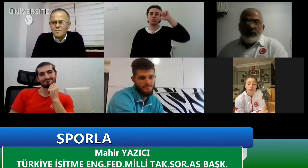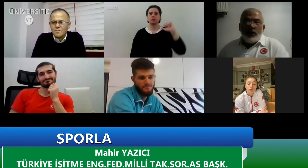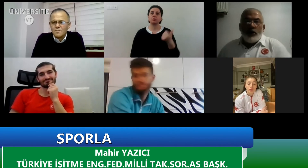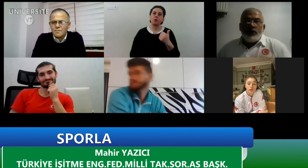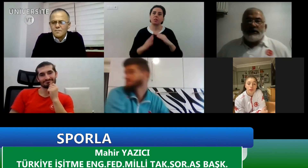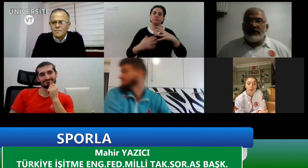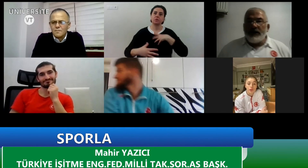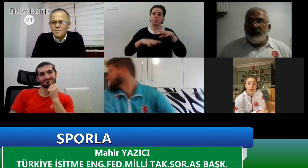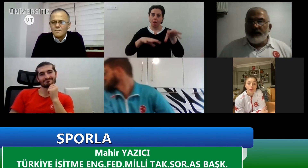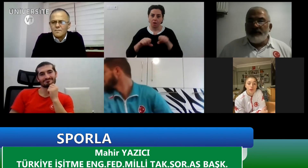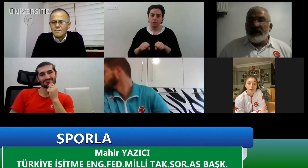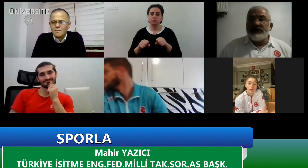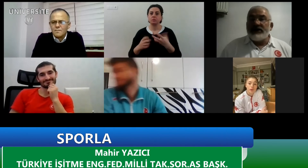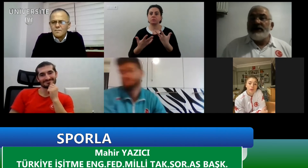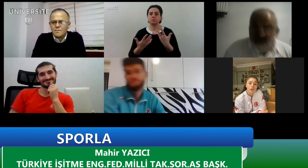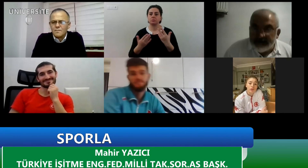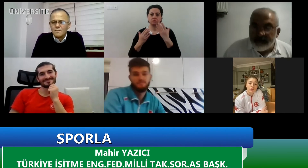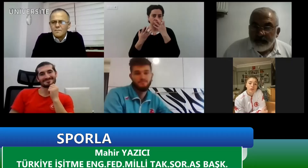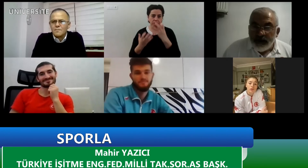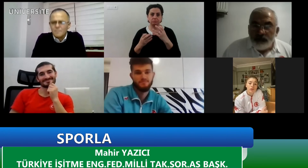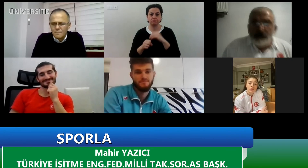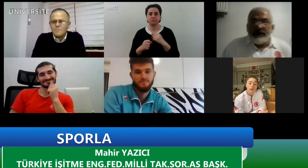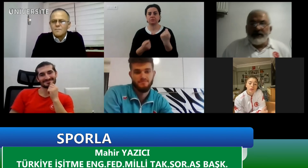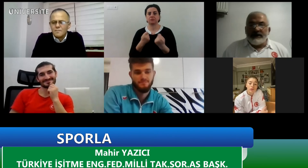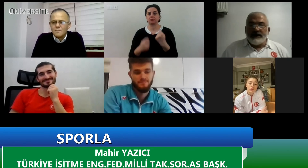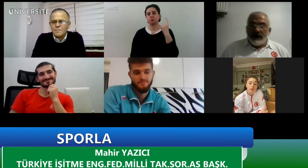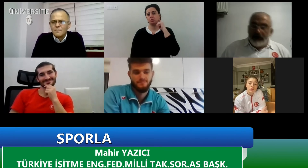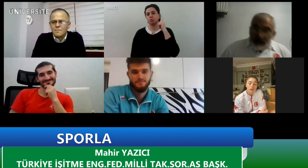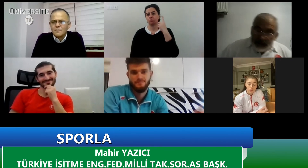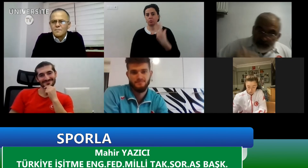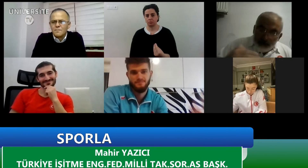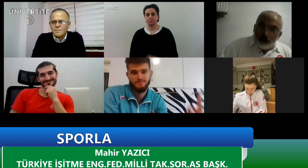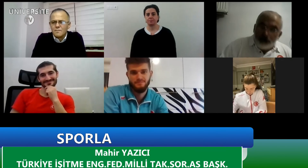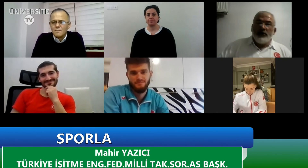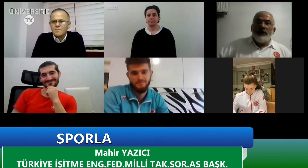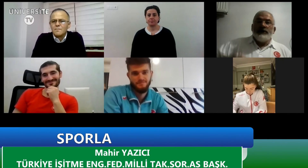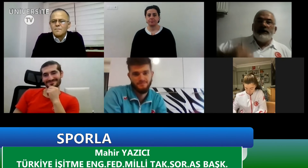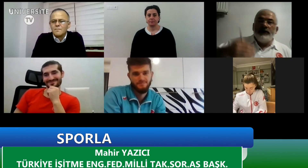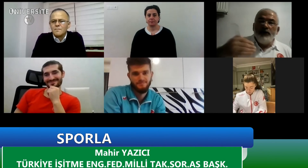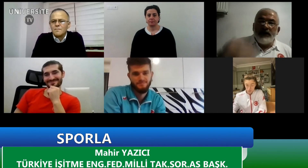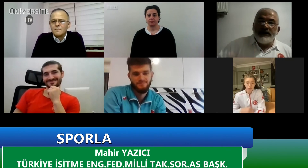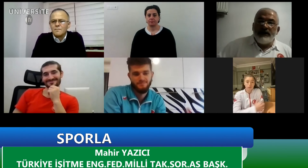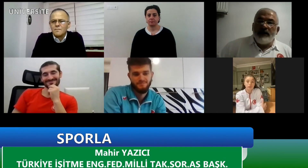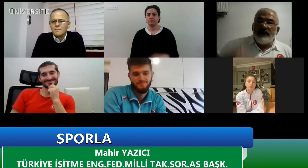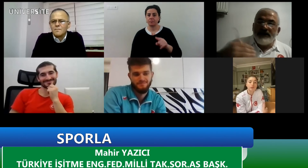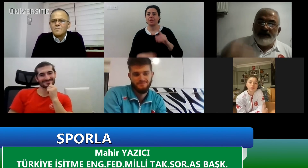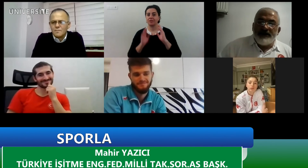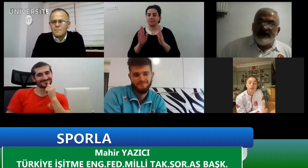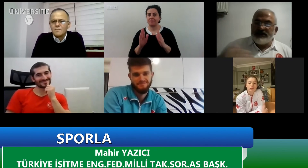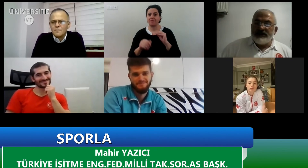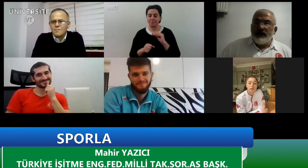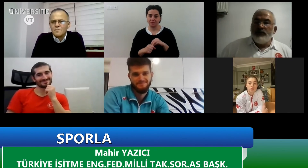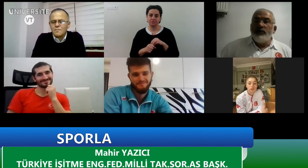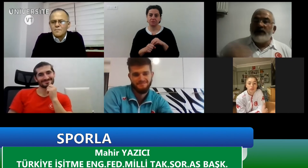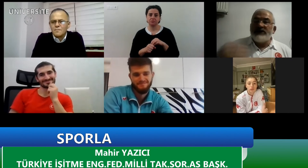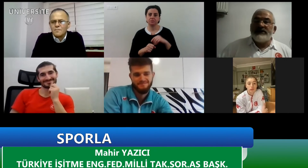branşları 10 yıldır yapılamayan branşlar yapıldı. Bu ne demektir? İleriye dönük bunların devam edebilmesi